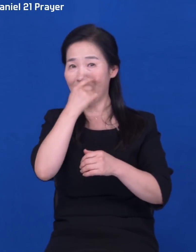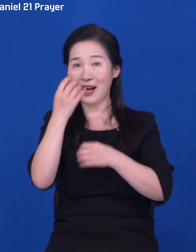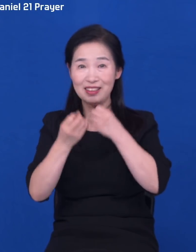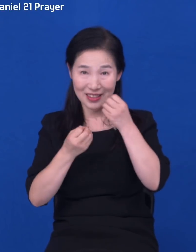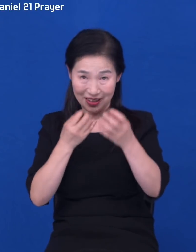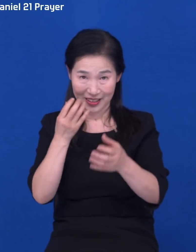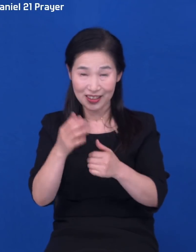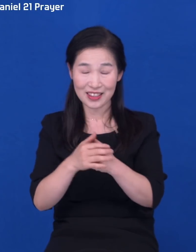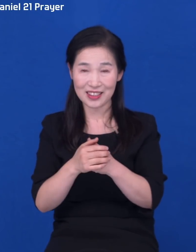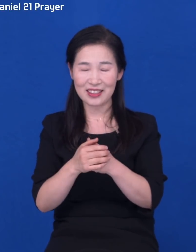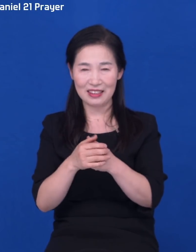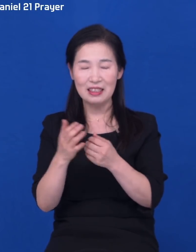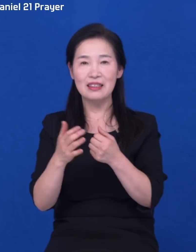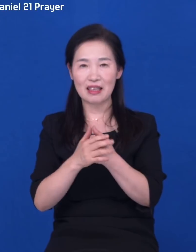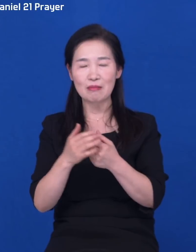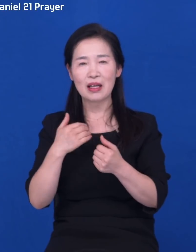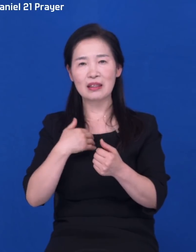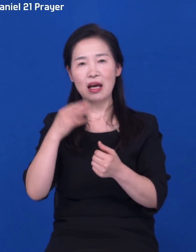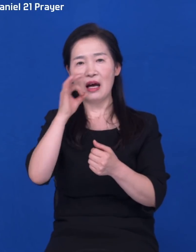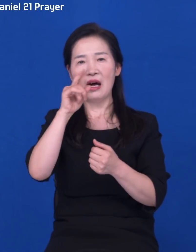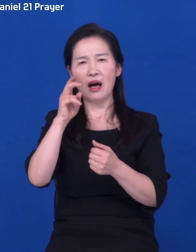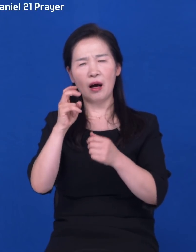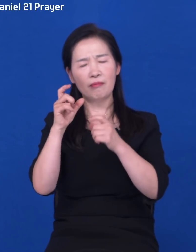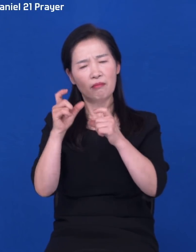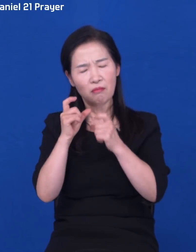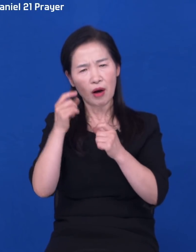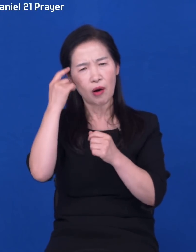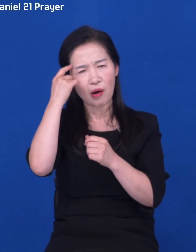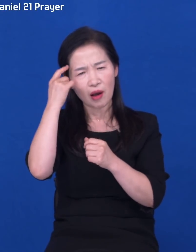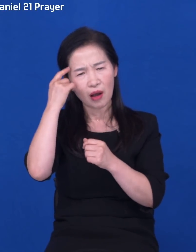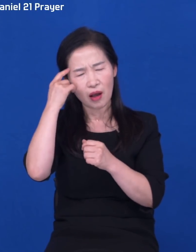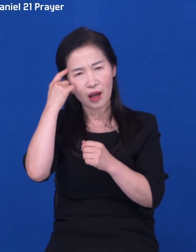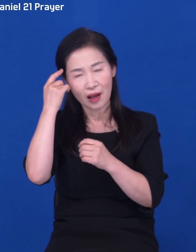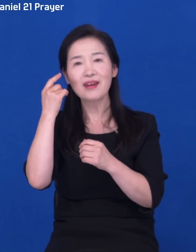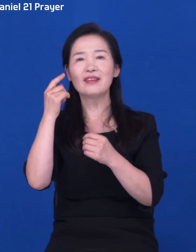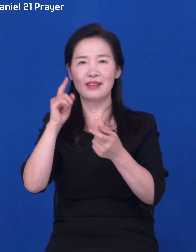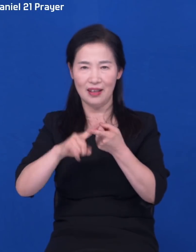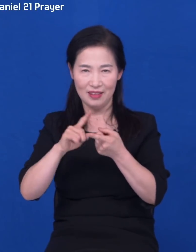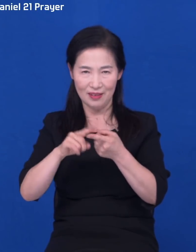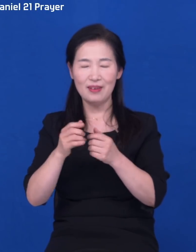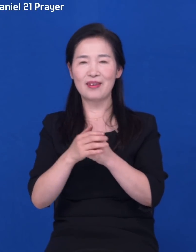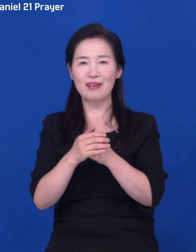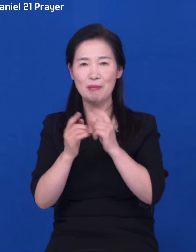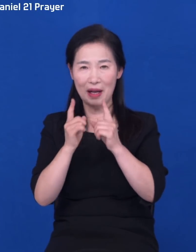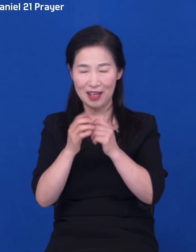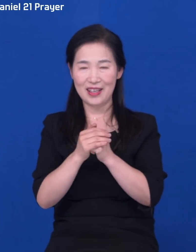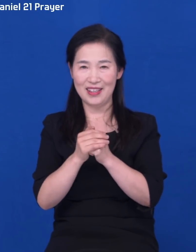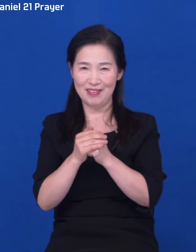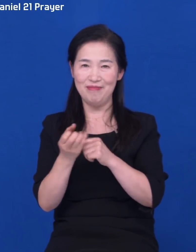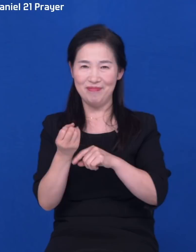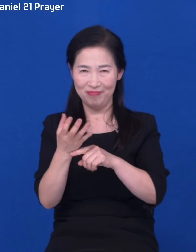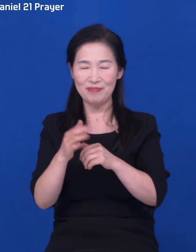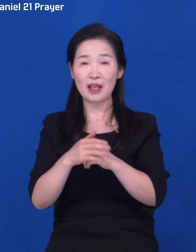해서 암에 걸리게 되었는지부터 얘기를 드릴게요. 저는 지금 현재 47살이고요.